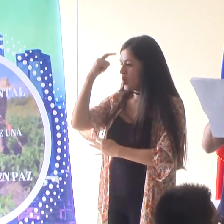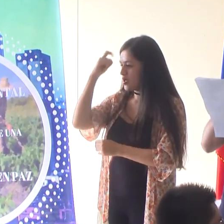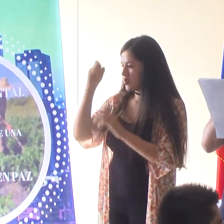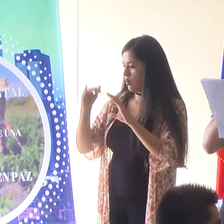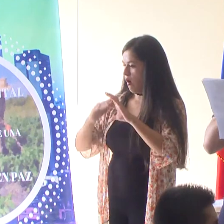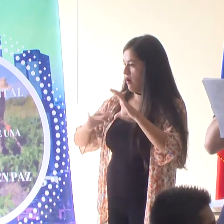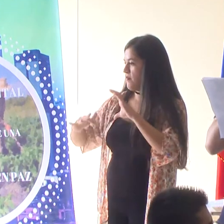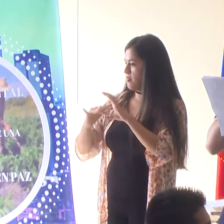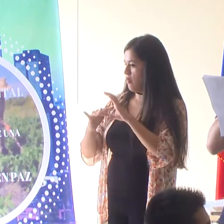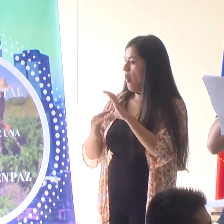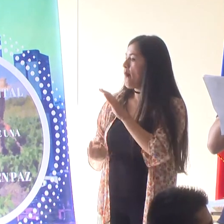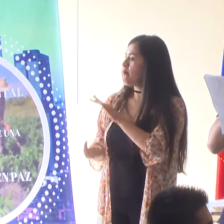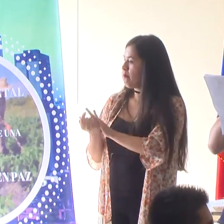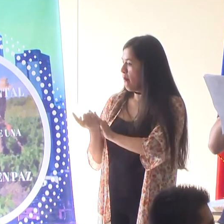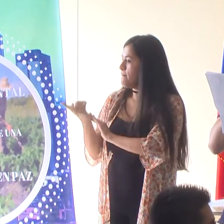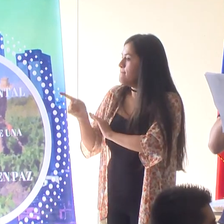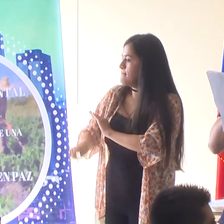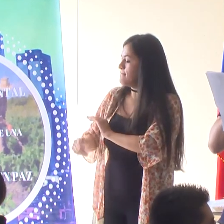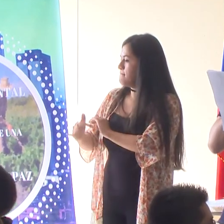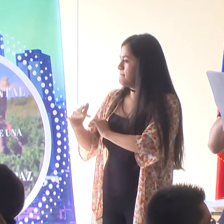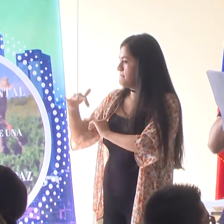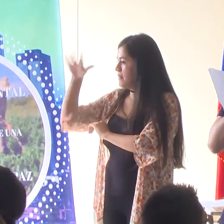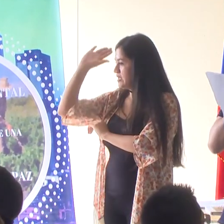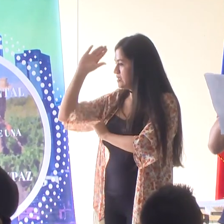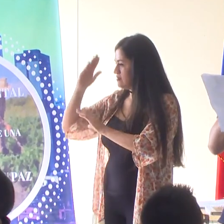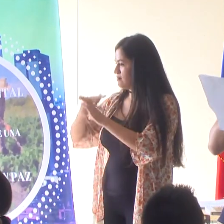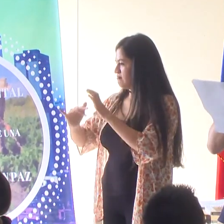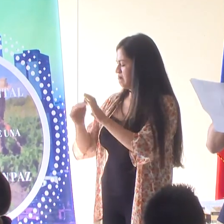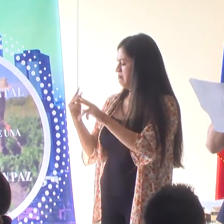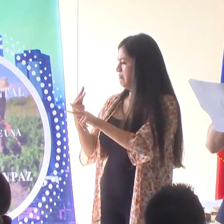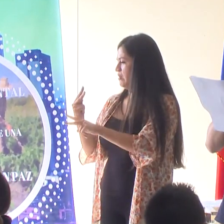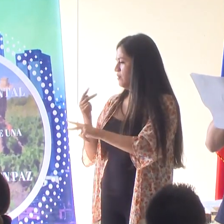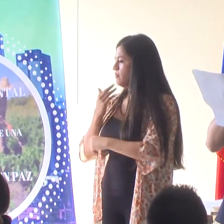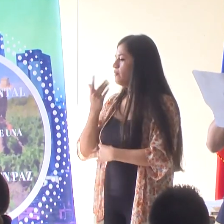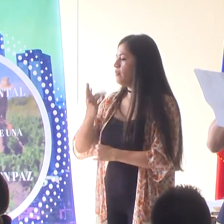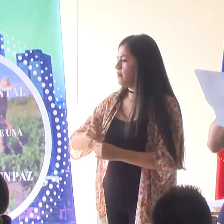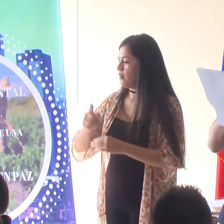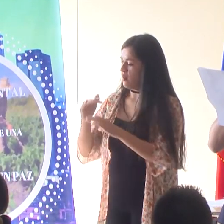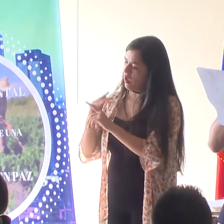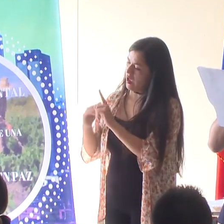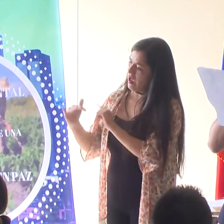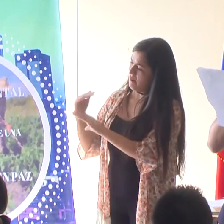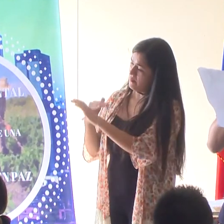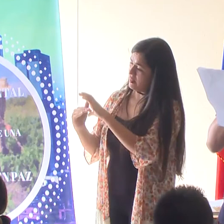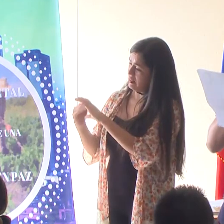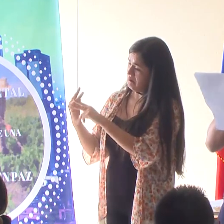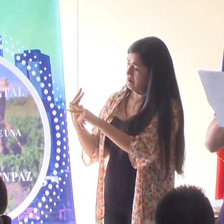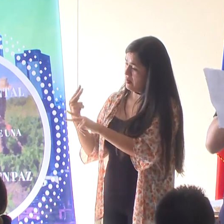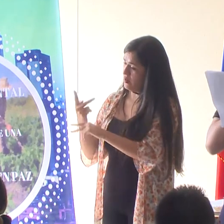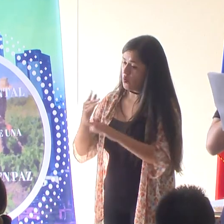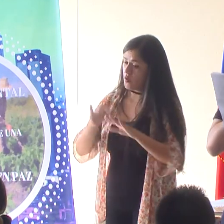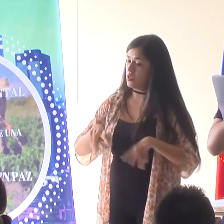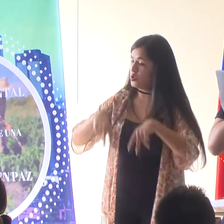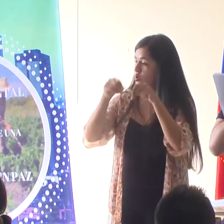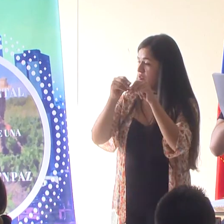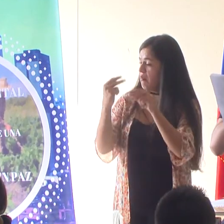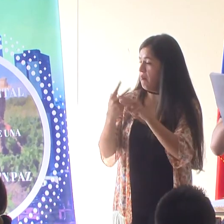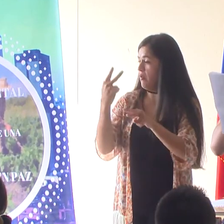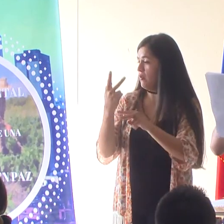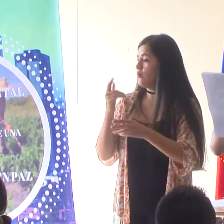si bien presentan grados de vulnerabilidad vulnerabilidad también plantearían escenarios sobre todo de negociación